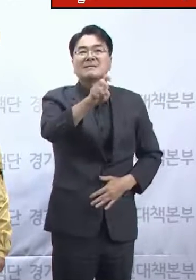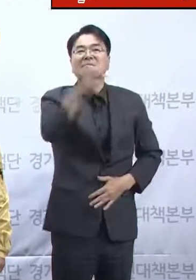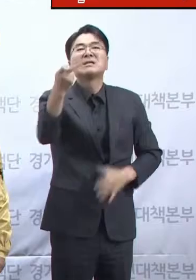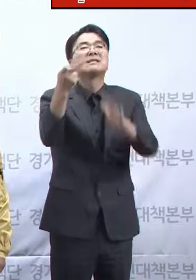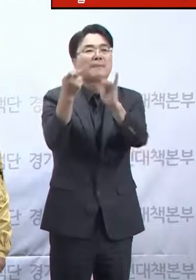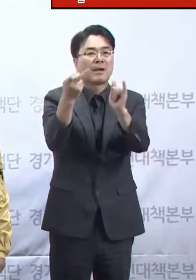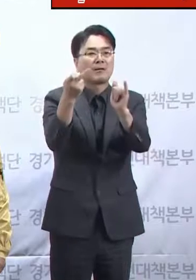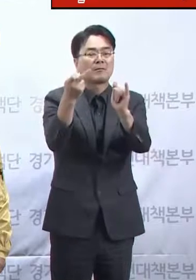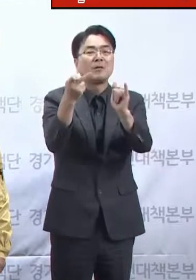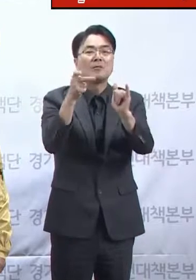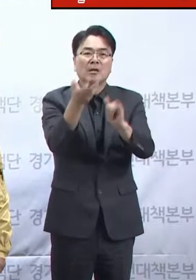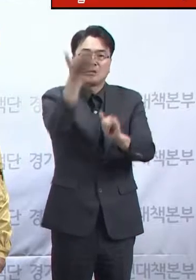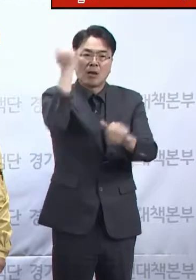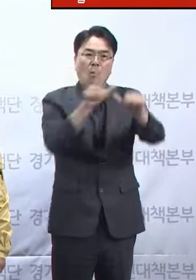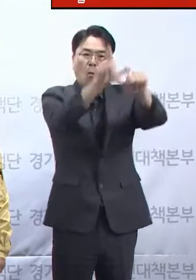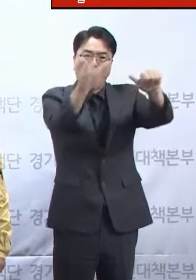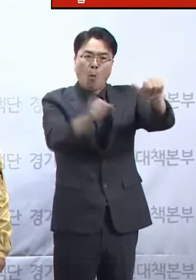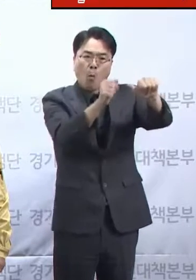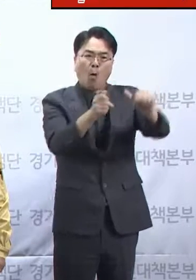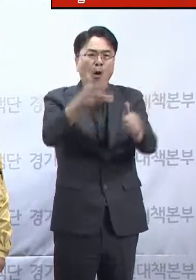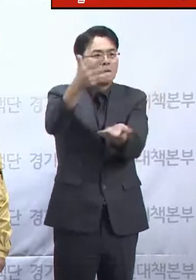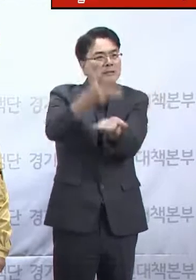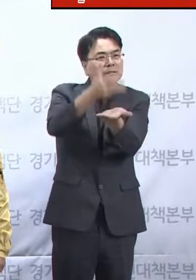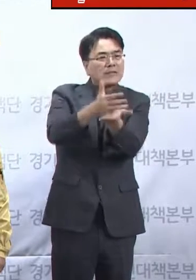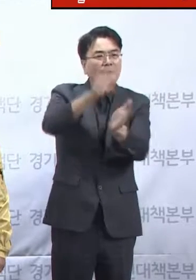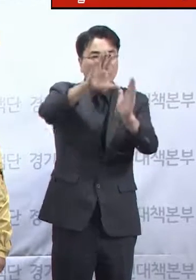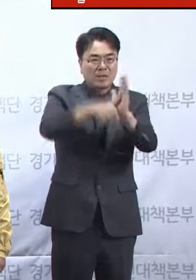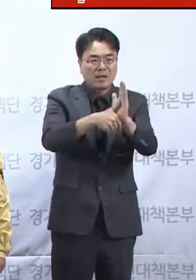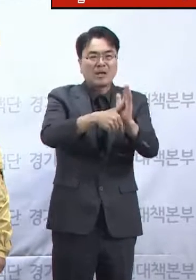이는 지난 5월 이태원발 집단 감염